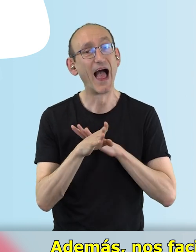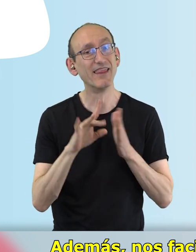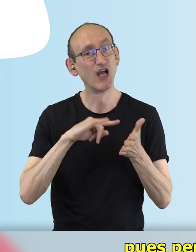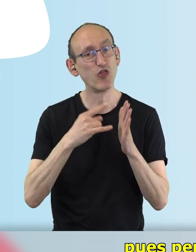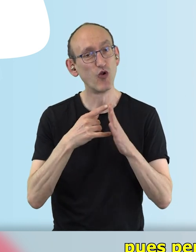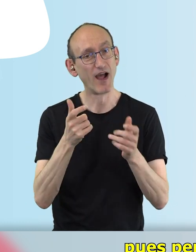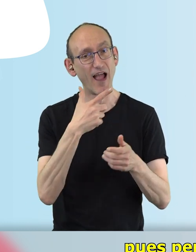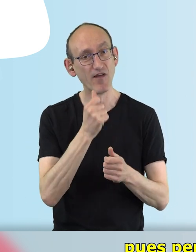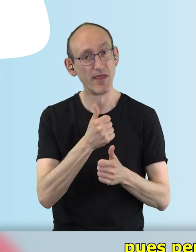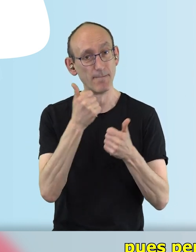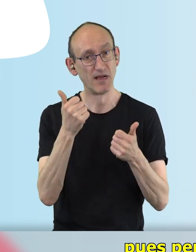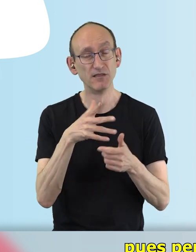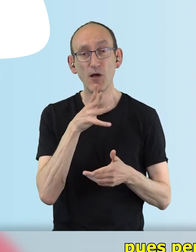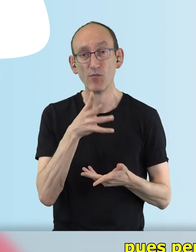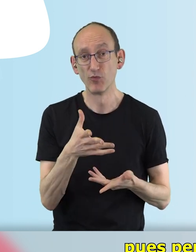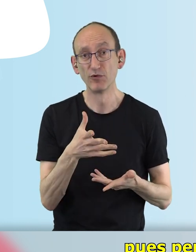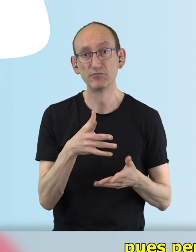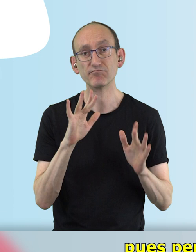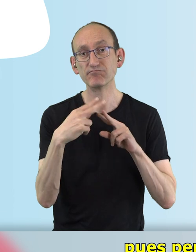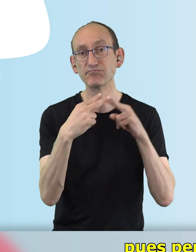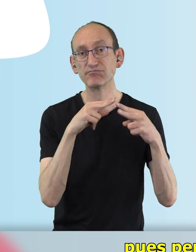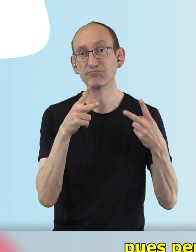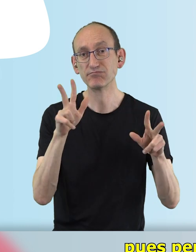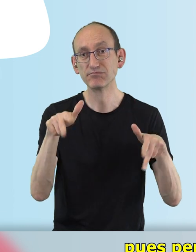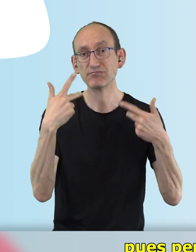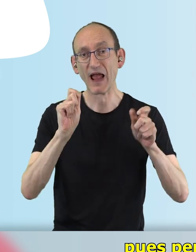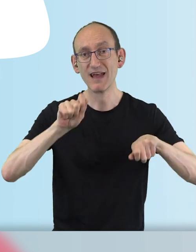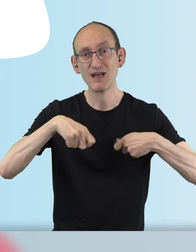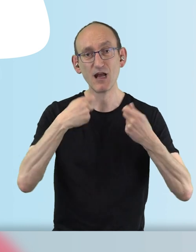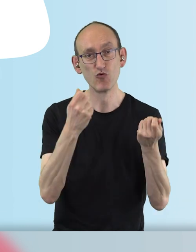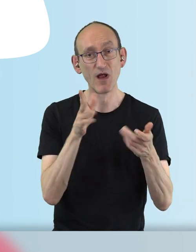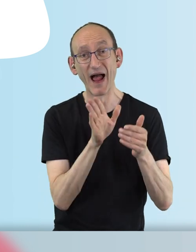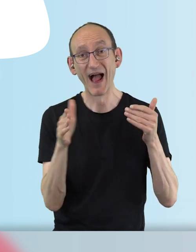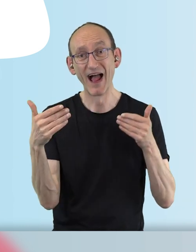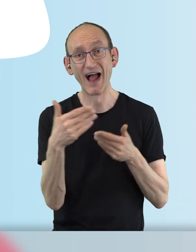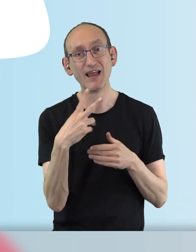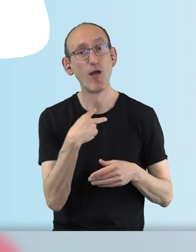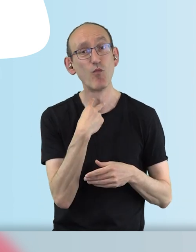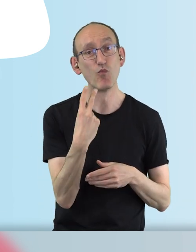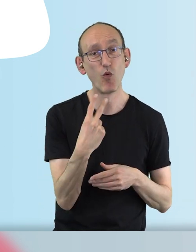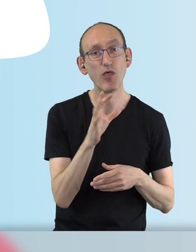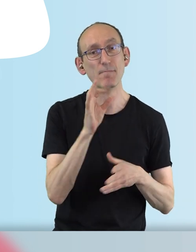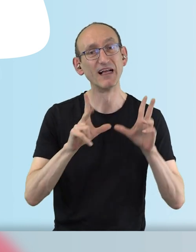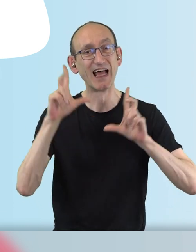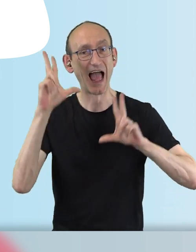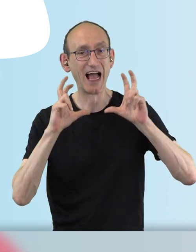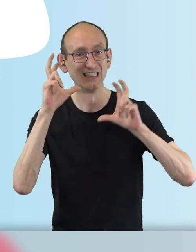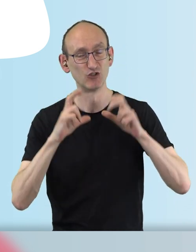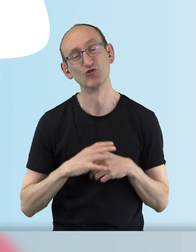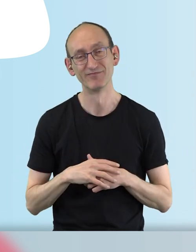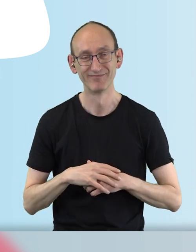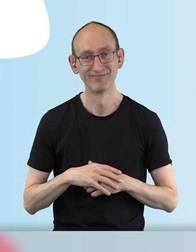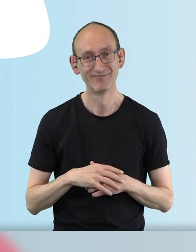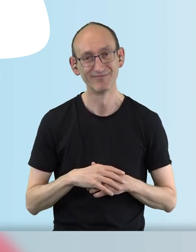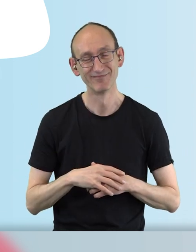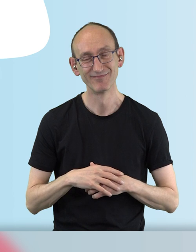la tecnología, pues permite una interacción más natural a través de voz y gestos.